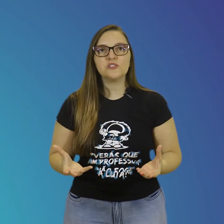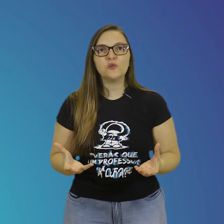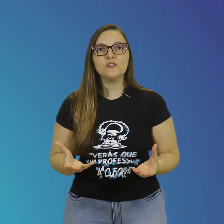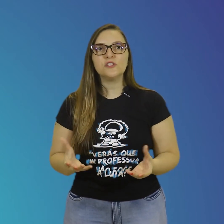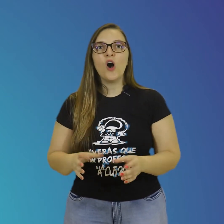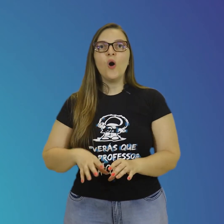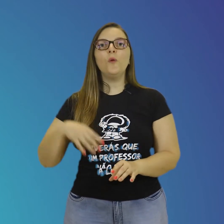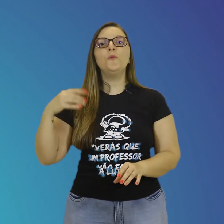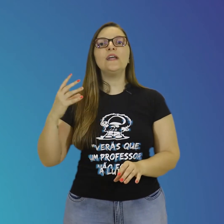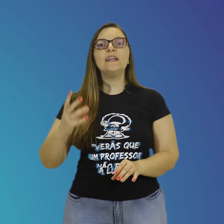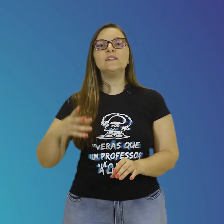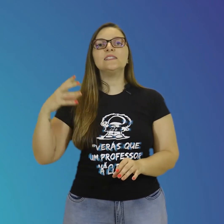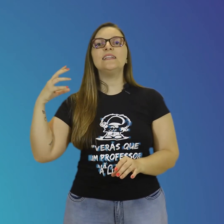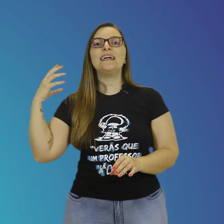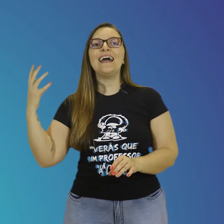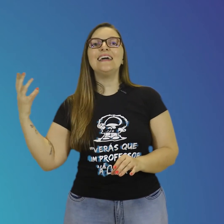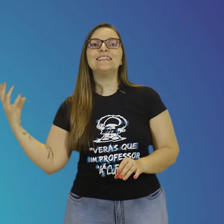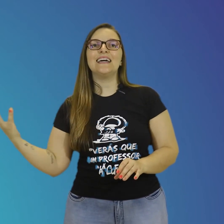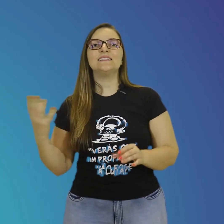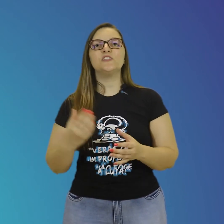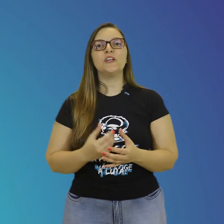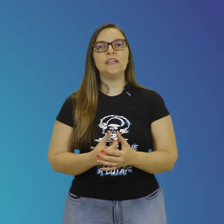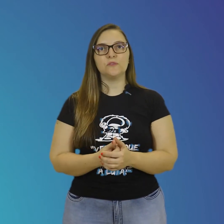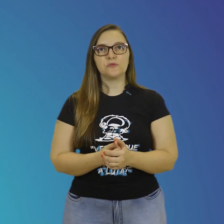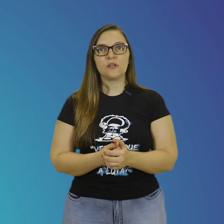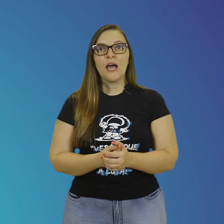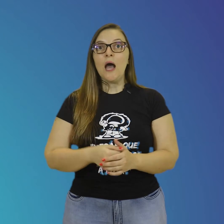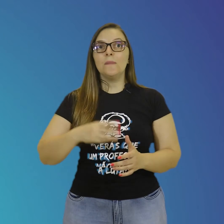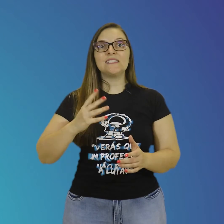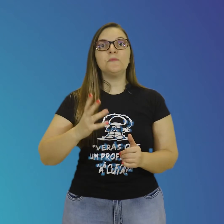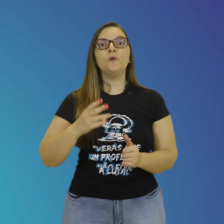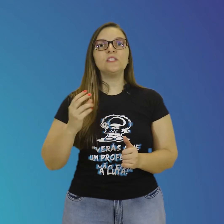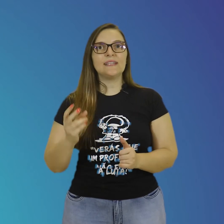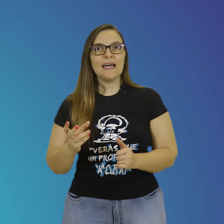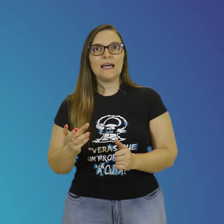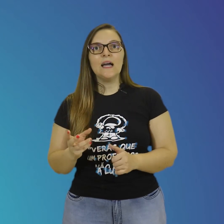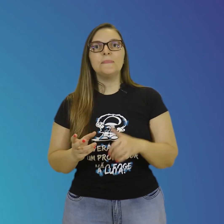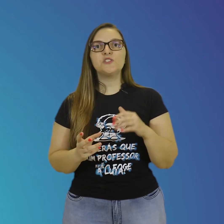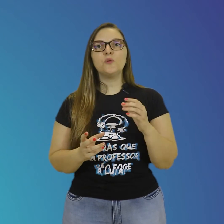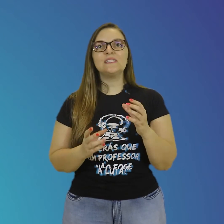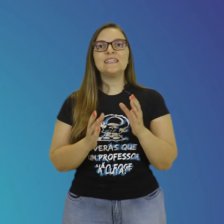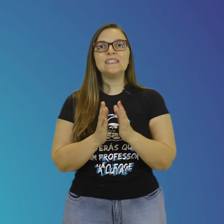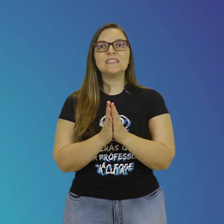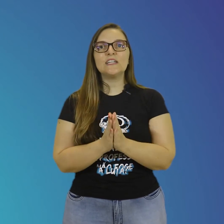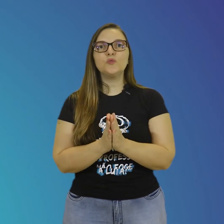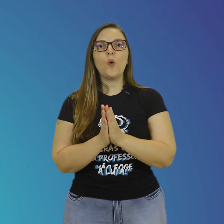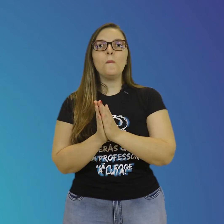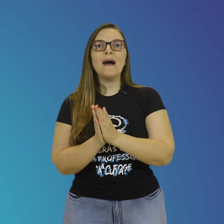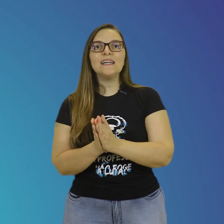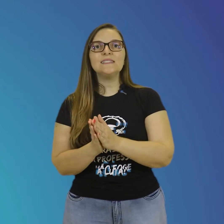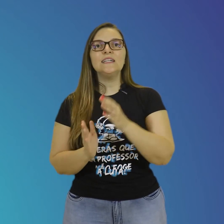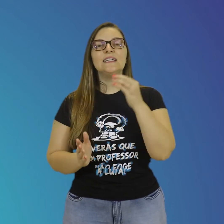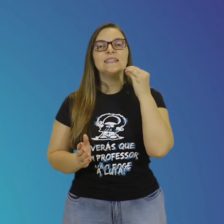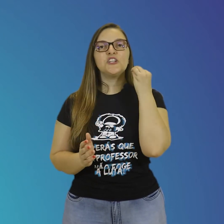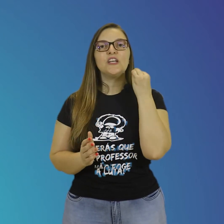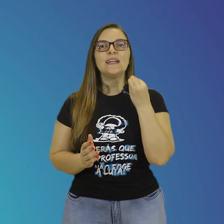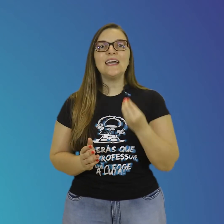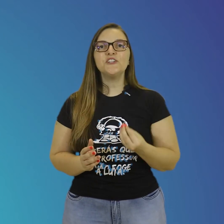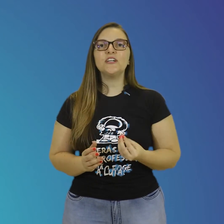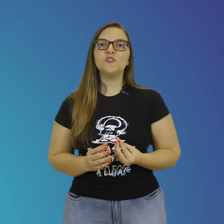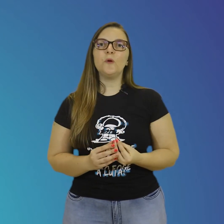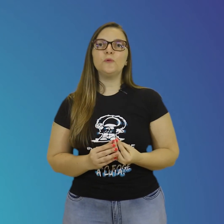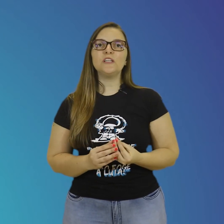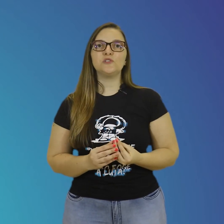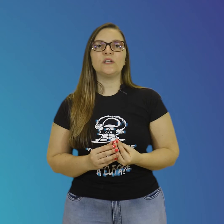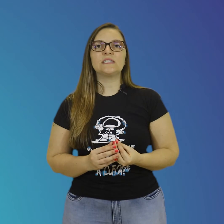macromutações ou por herança de caracteres adquiridos. Mas depois dela, passou a ser descrito com base na